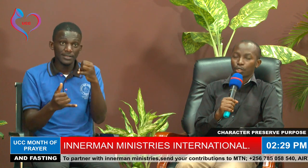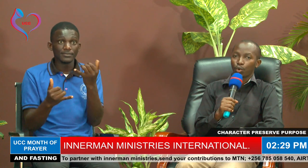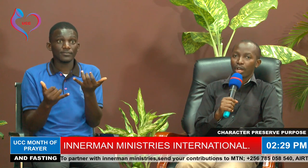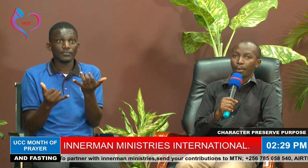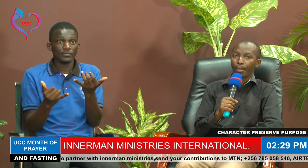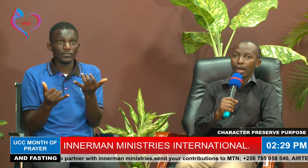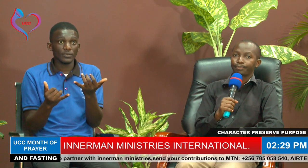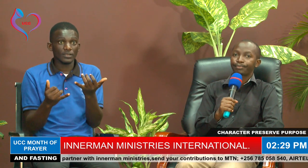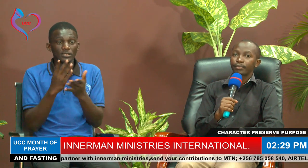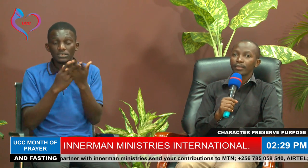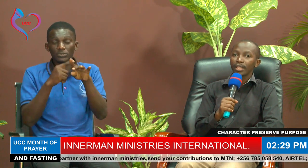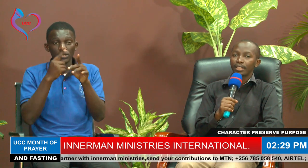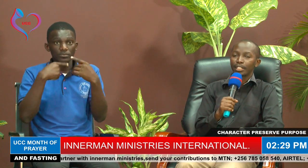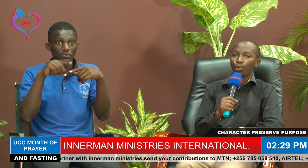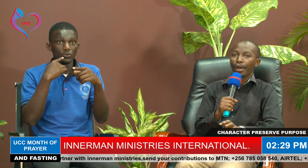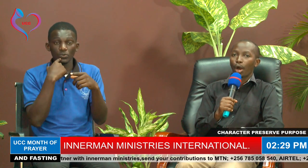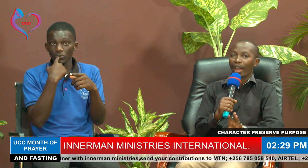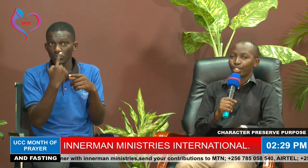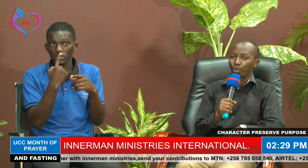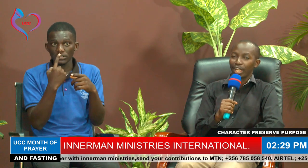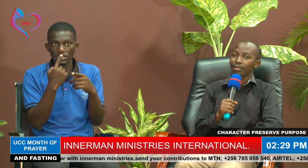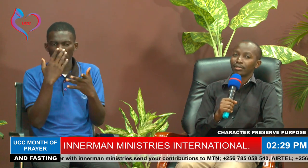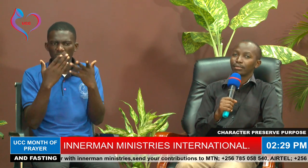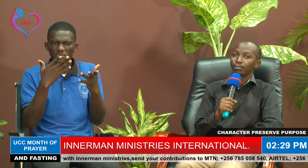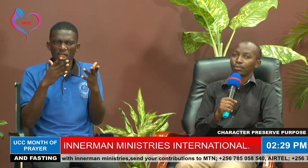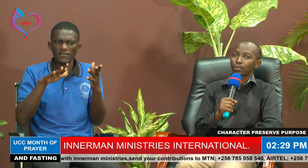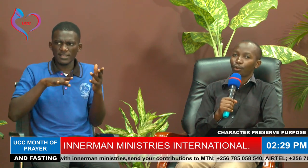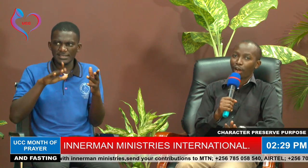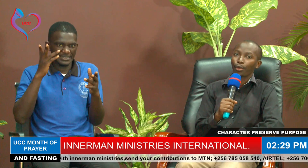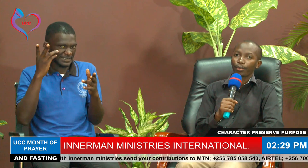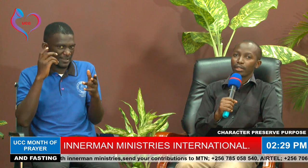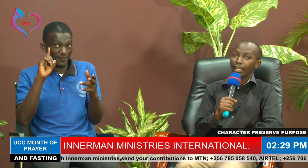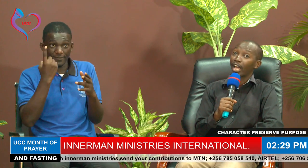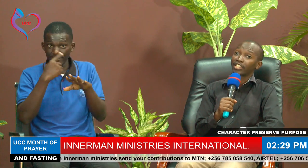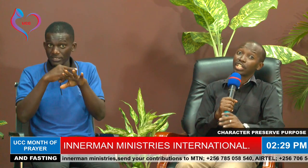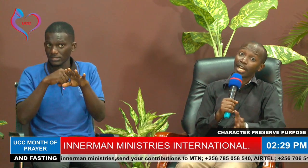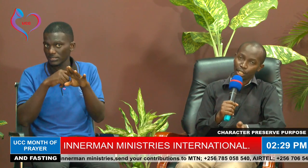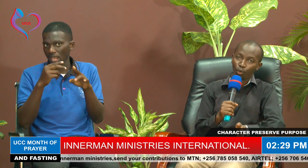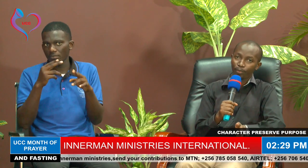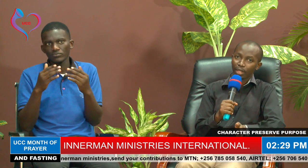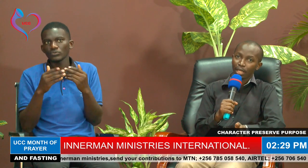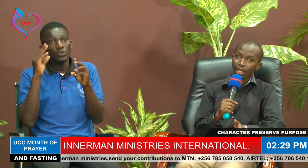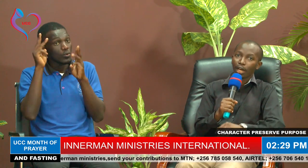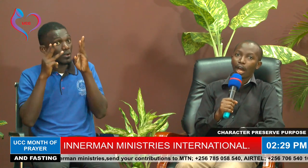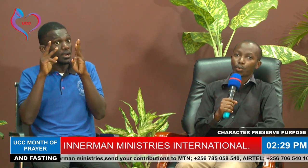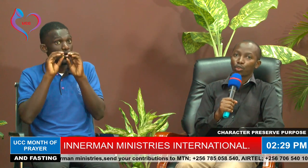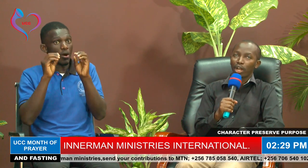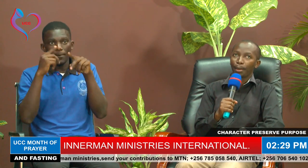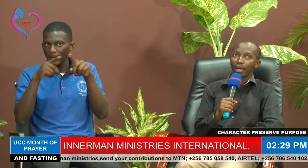Otero gamba nti bwobanga wakakiwulira tofaayo, naye ati kyegateko. Tuwetu gamba